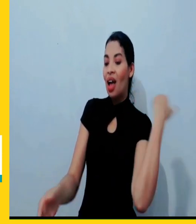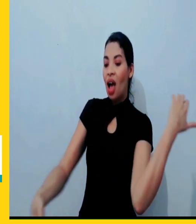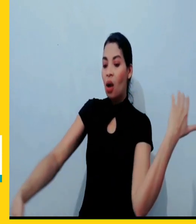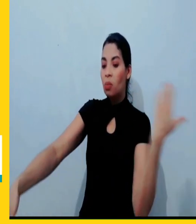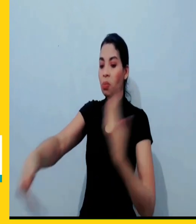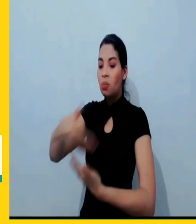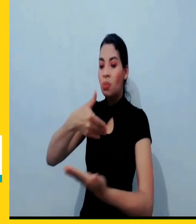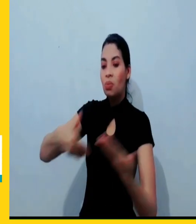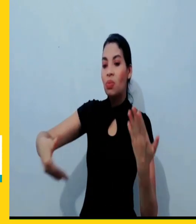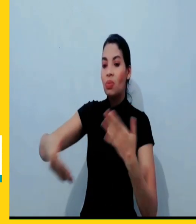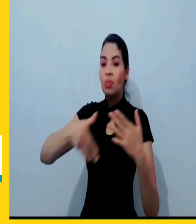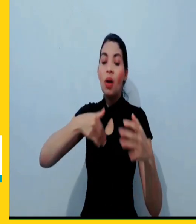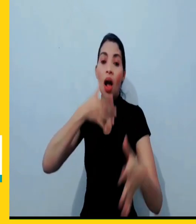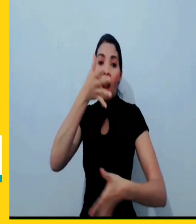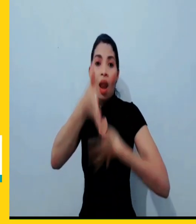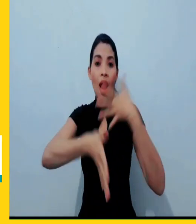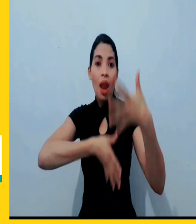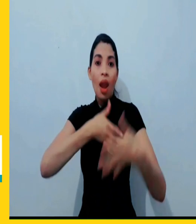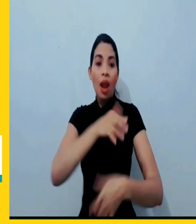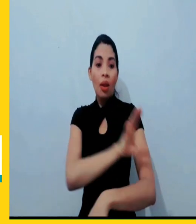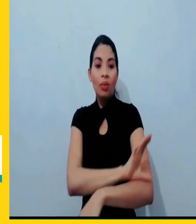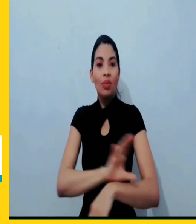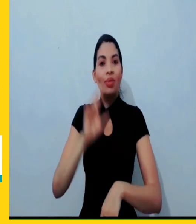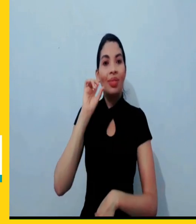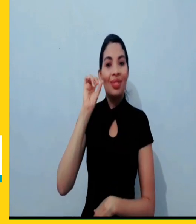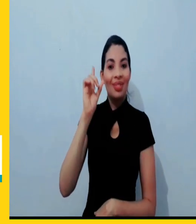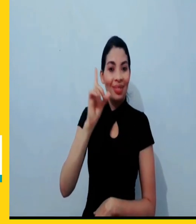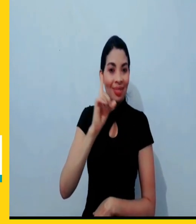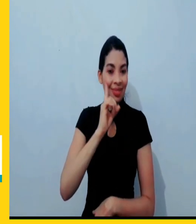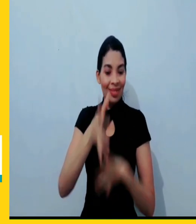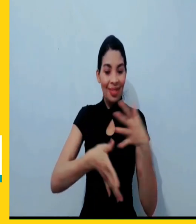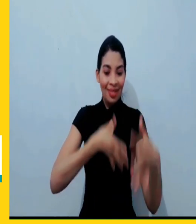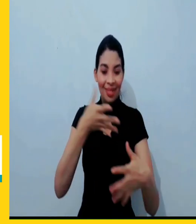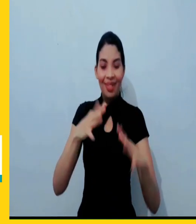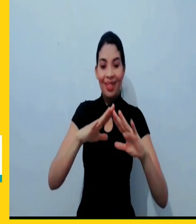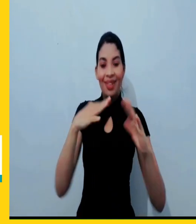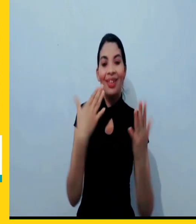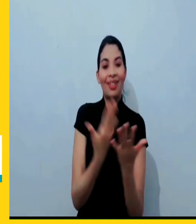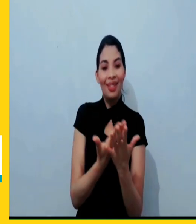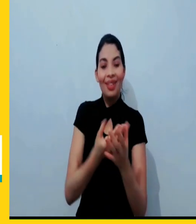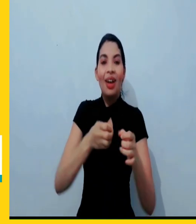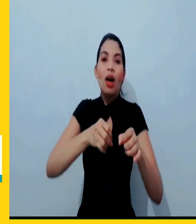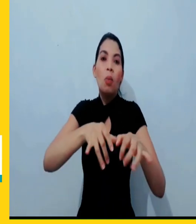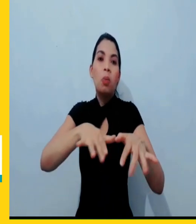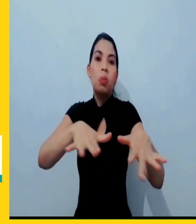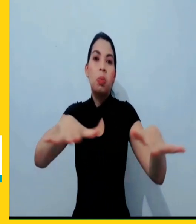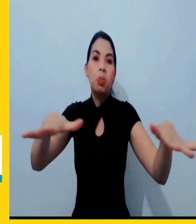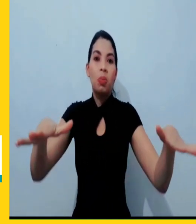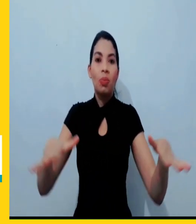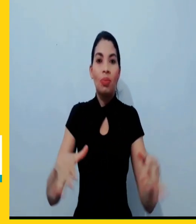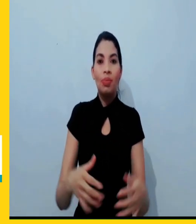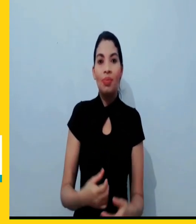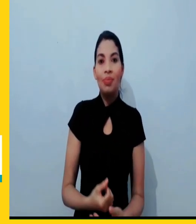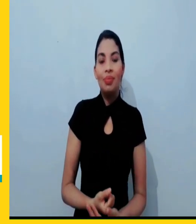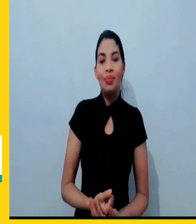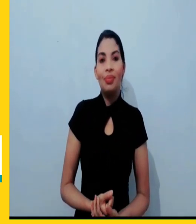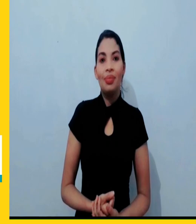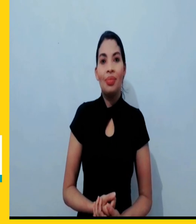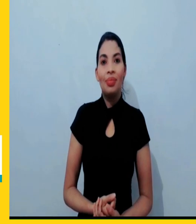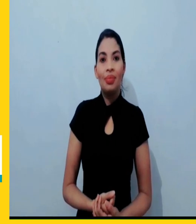de contribuir no processo de difusão da cultura surda e da Libras na escola.